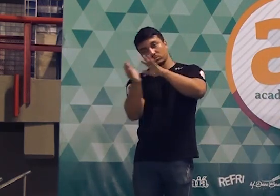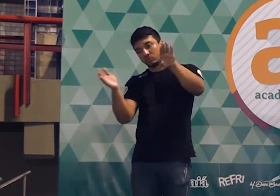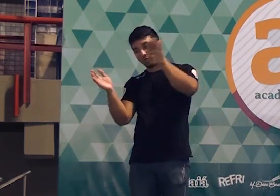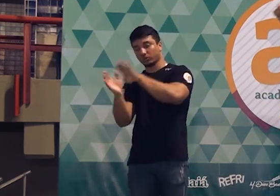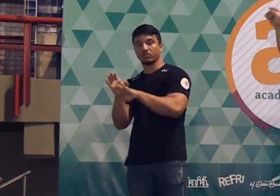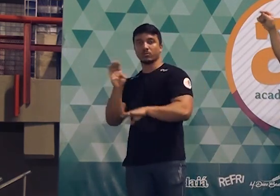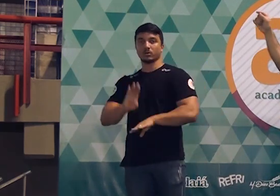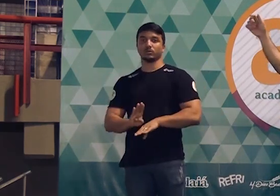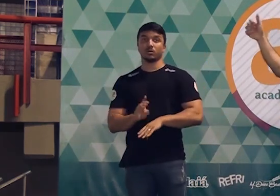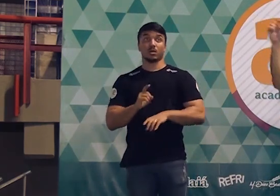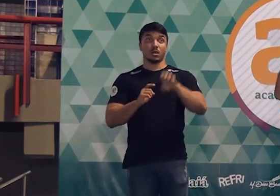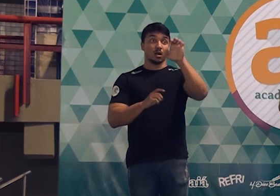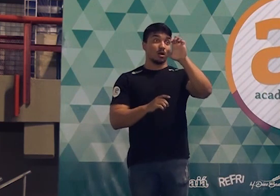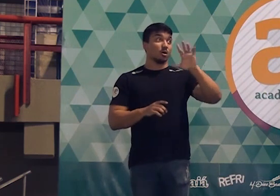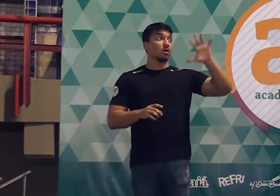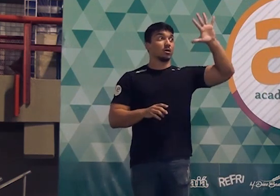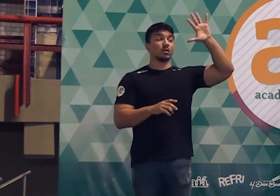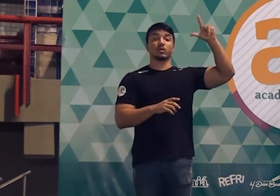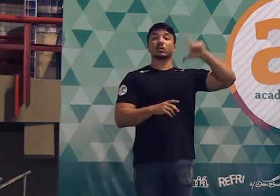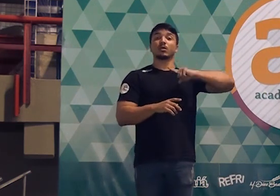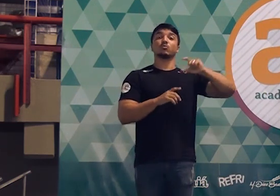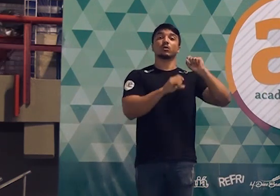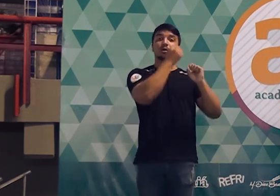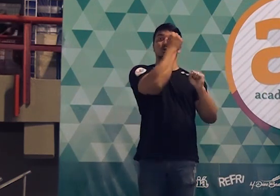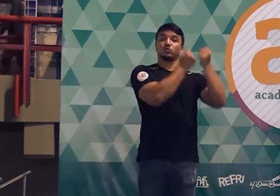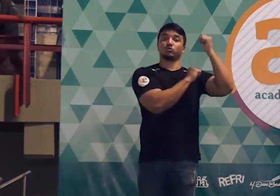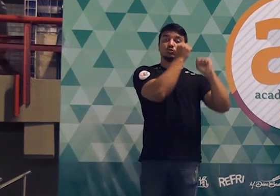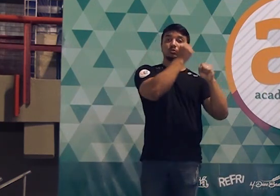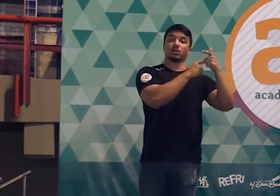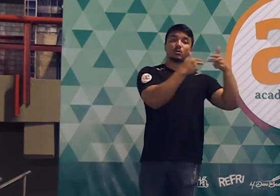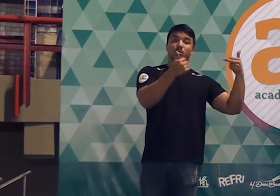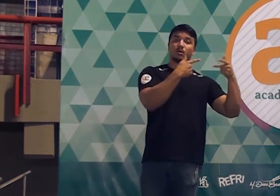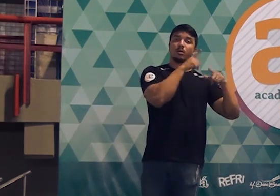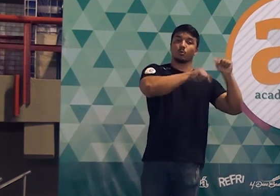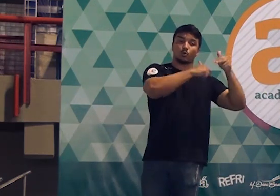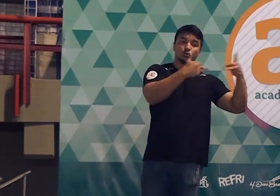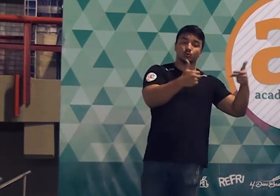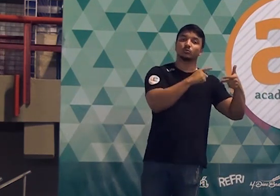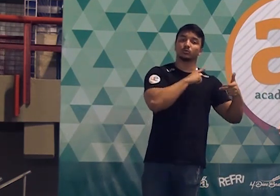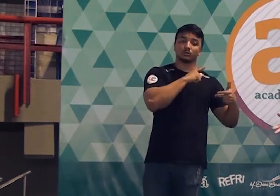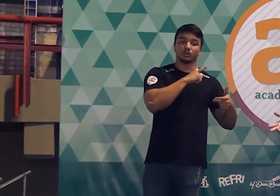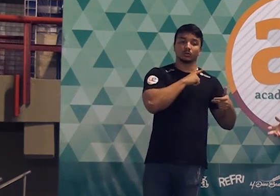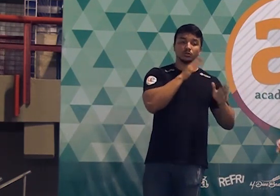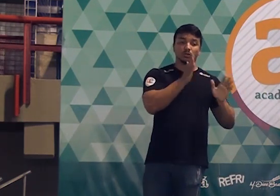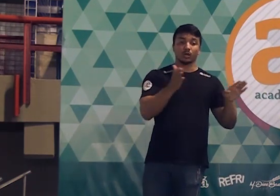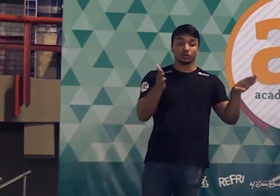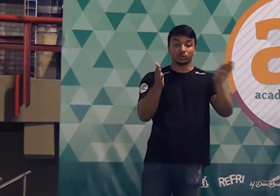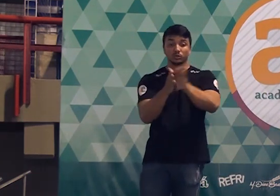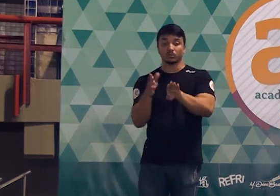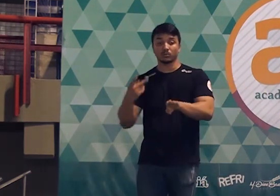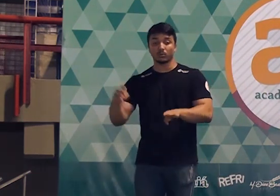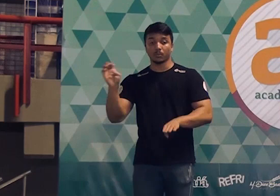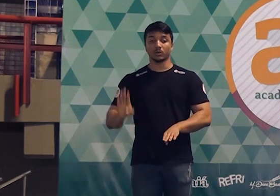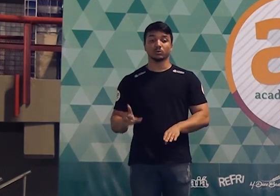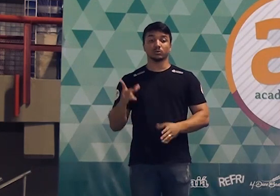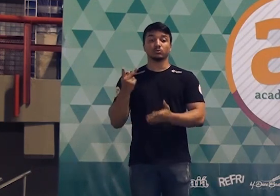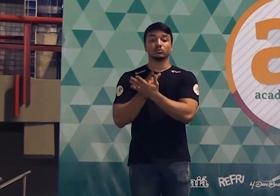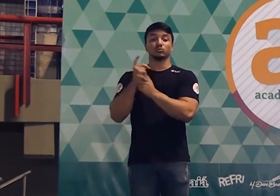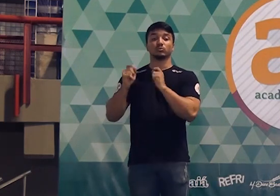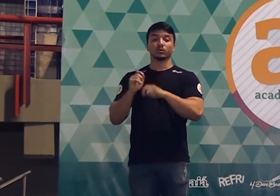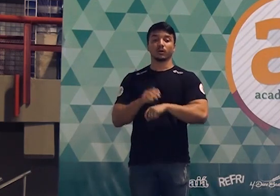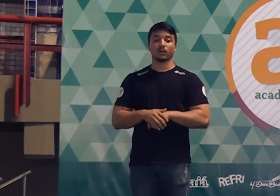Europa, essa galera já consumia produto industrializado? Já. Quando chegaram aqui no Brasil?